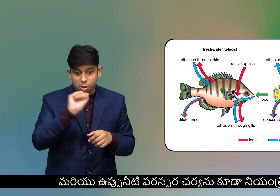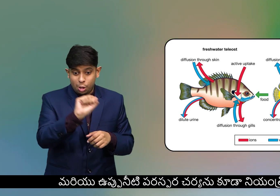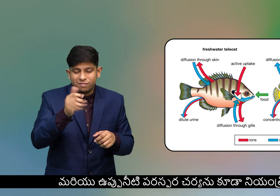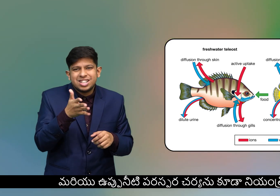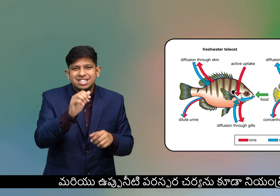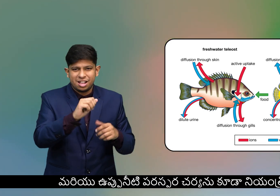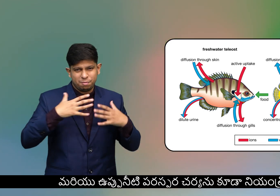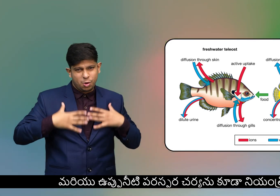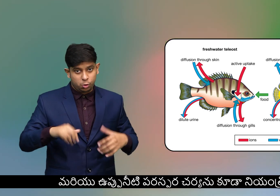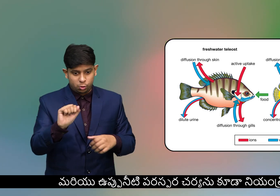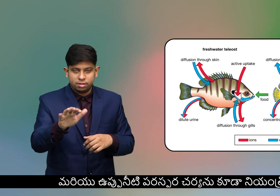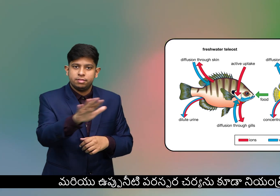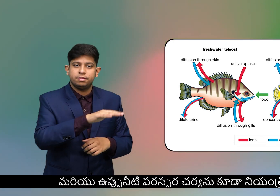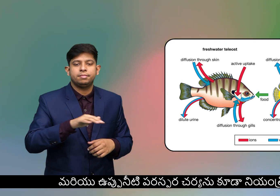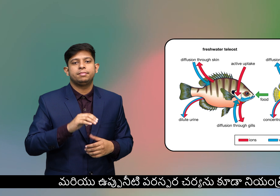నియంత్రించాలి.